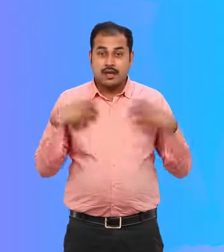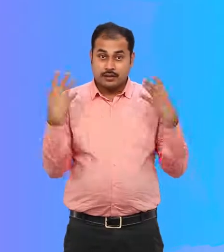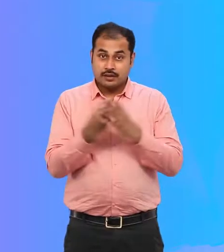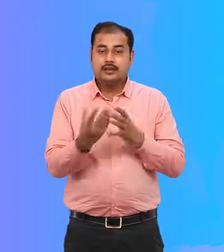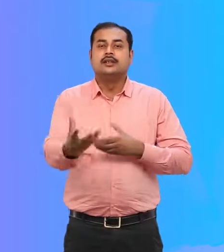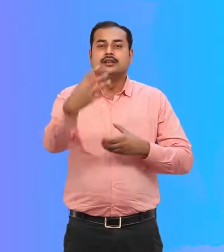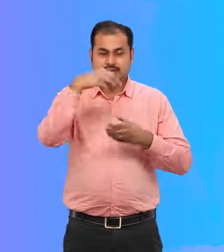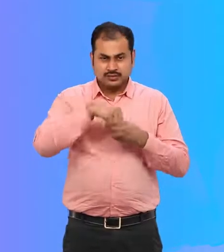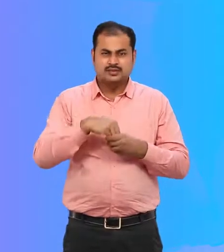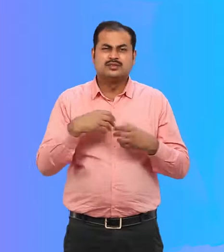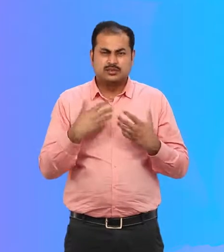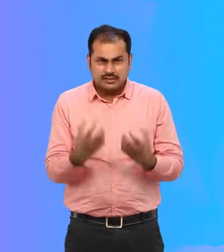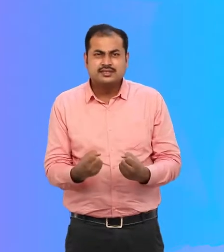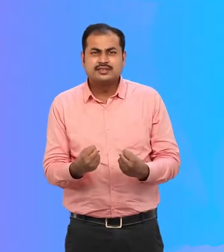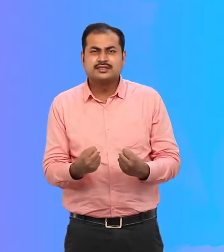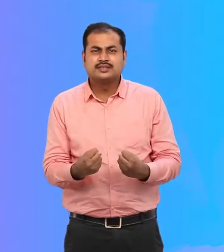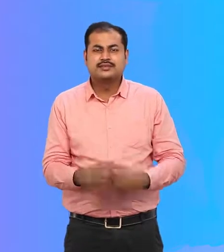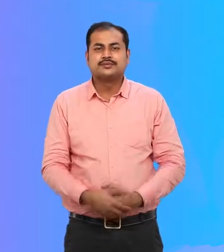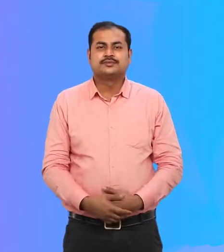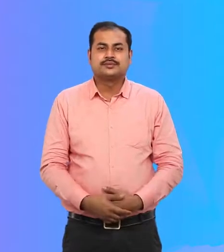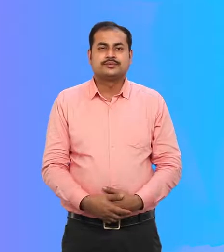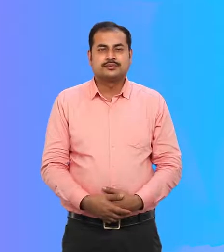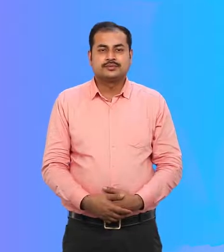कि हमें साथ आना होगा तो